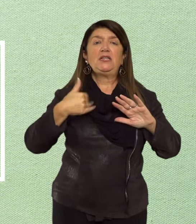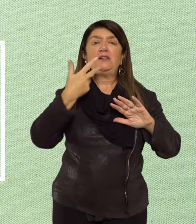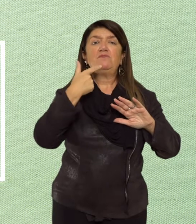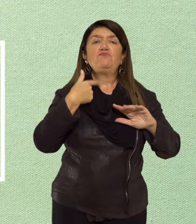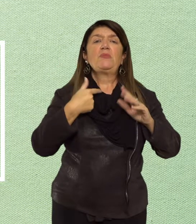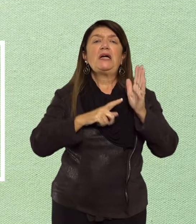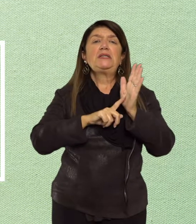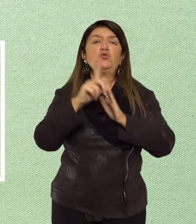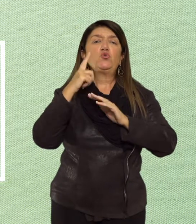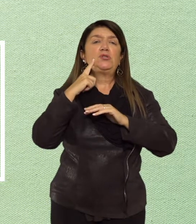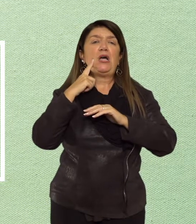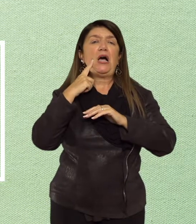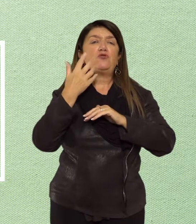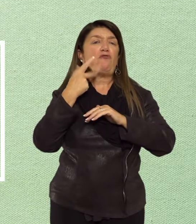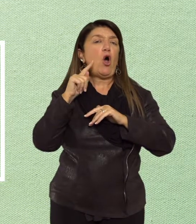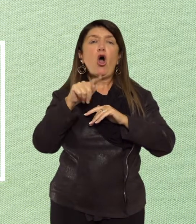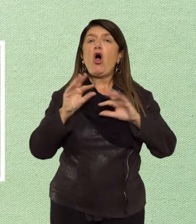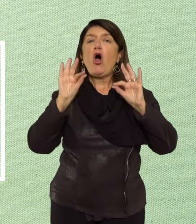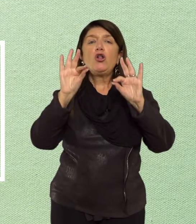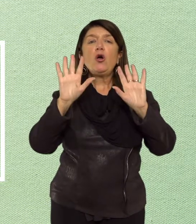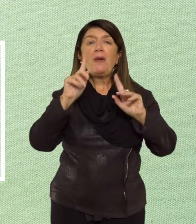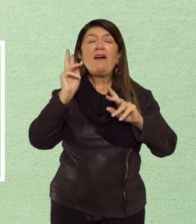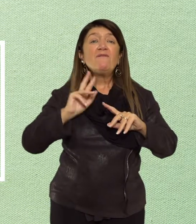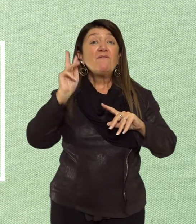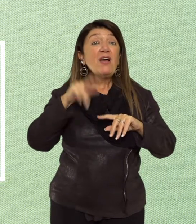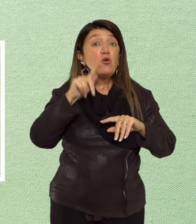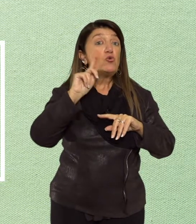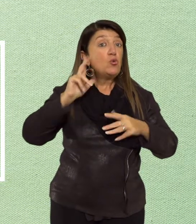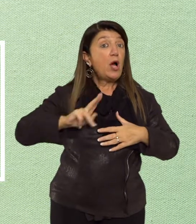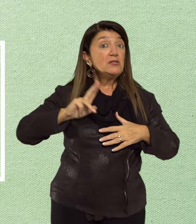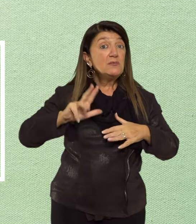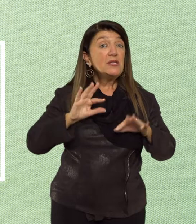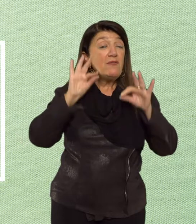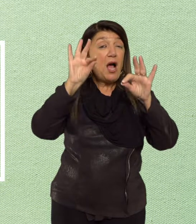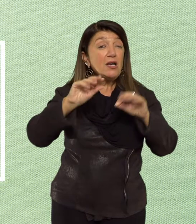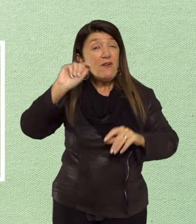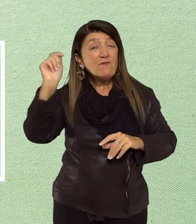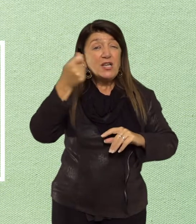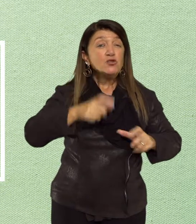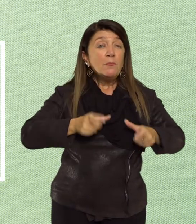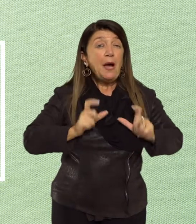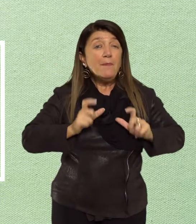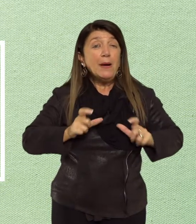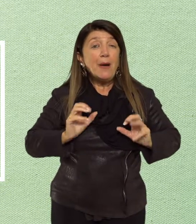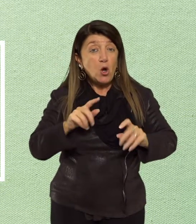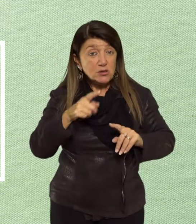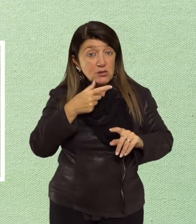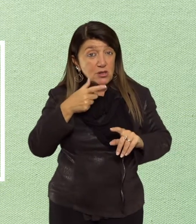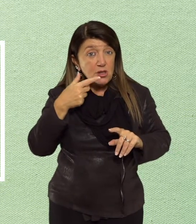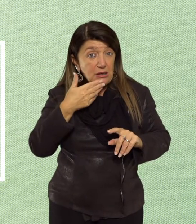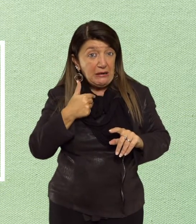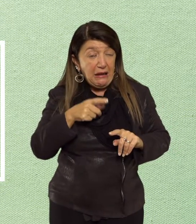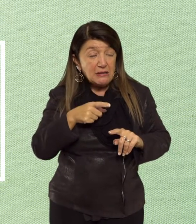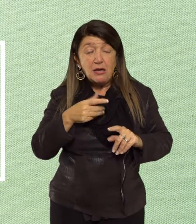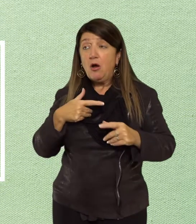ma te lo aspettavi davvero di vincere tutte queste medaglie, oppure no? No, in realtà no, sono sincera. E più che altro il bronzo,